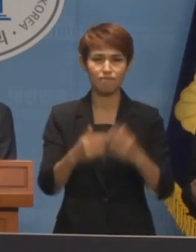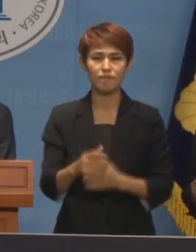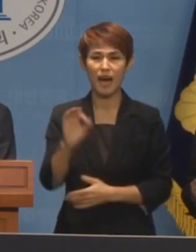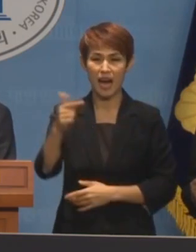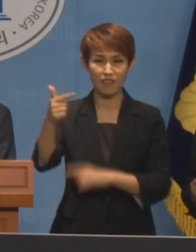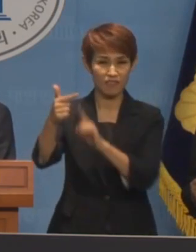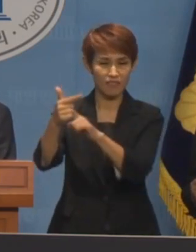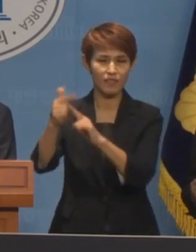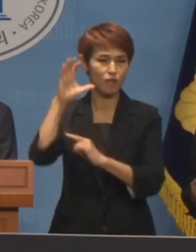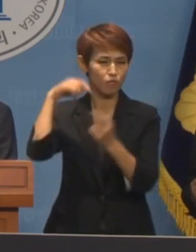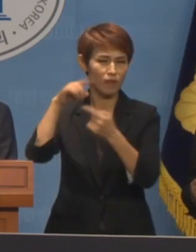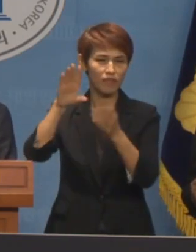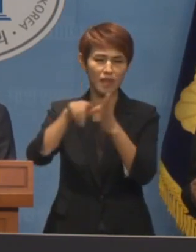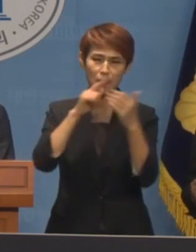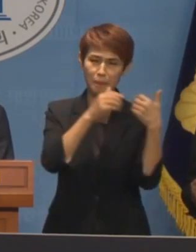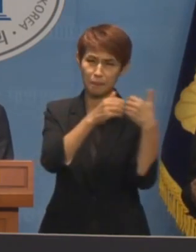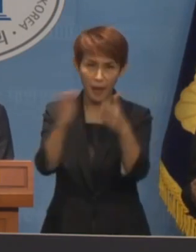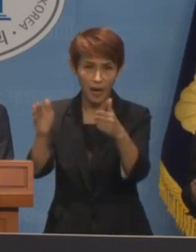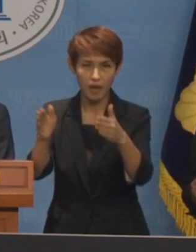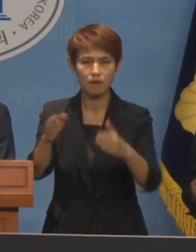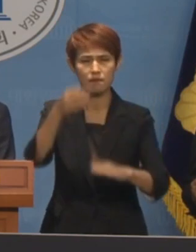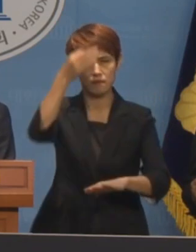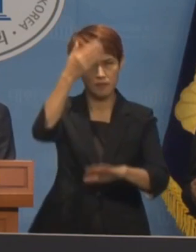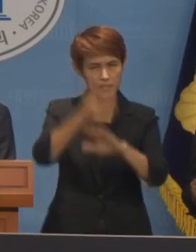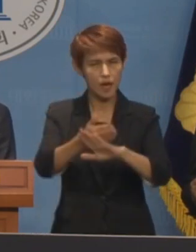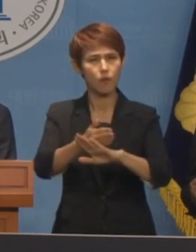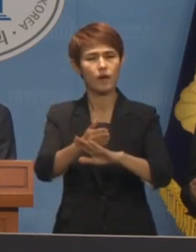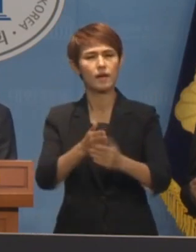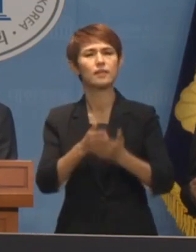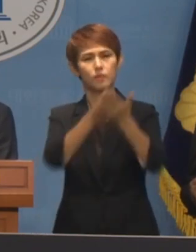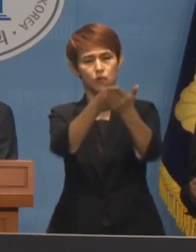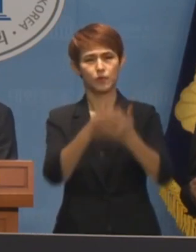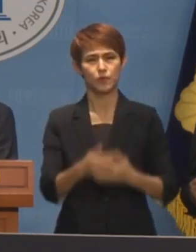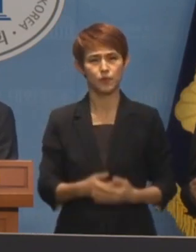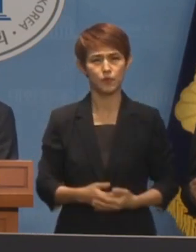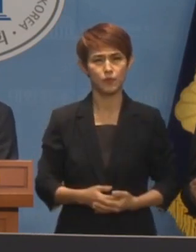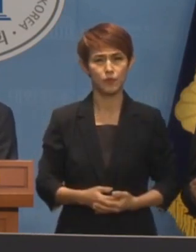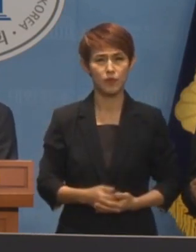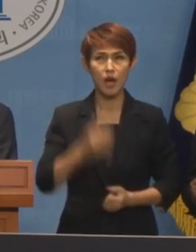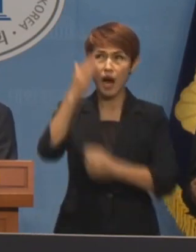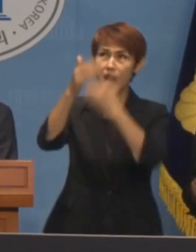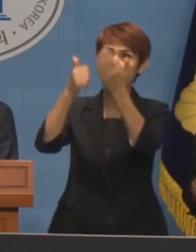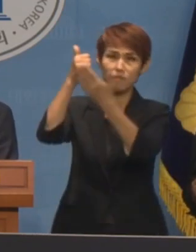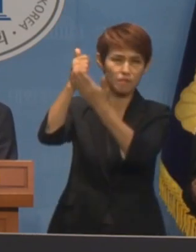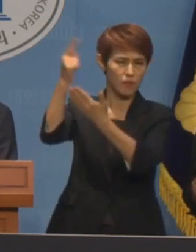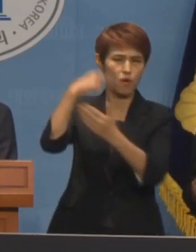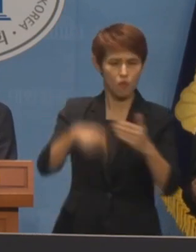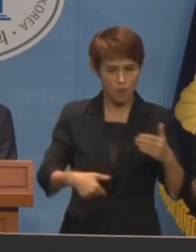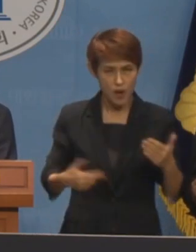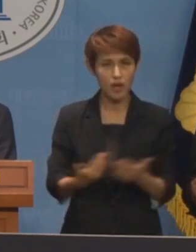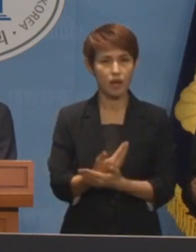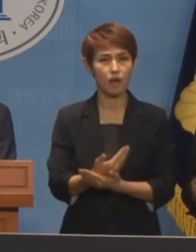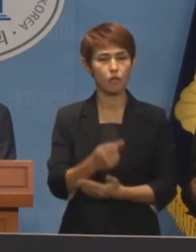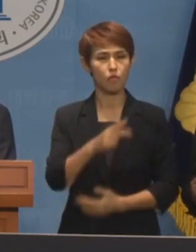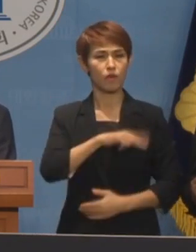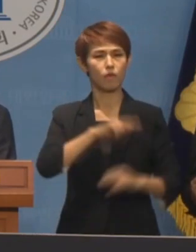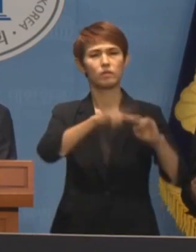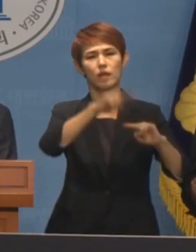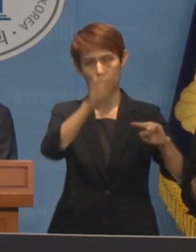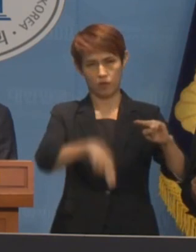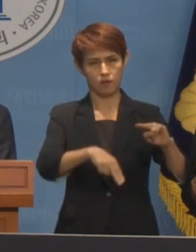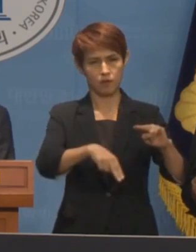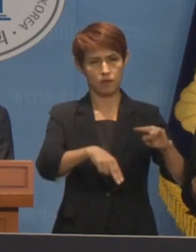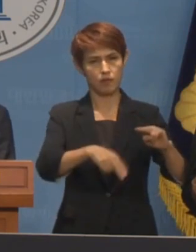무례한 발언에 대해서 정중히 사과해야 할 것이며, 하나님께 회개하고 사퇴하여